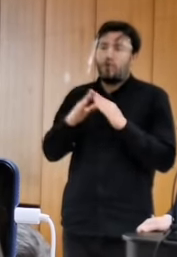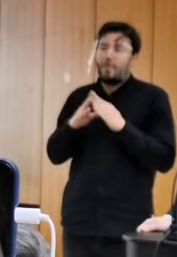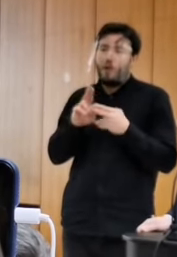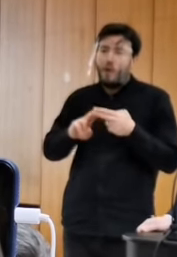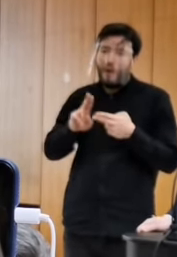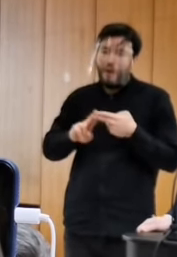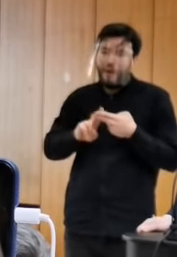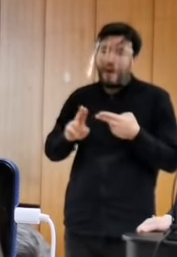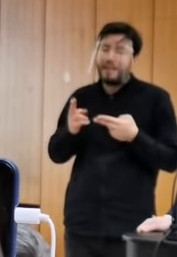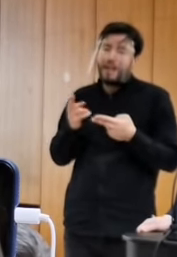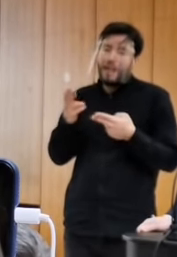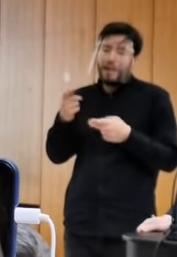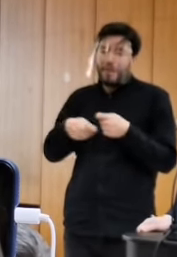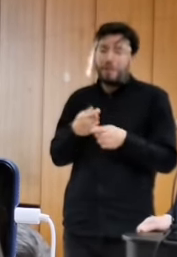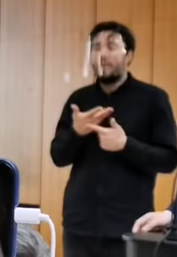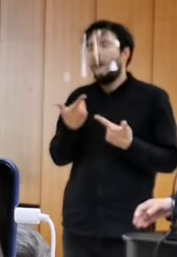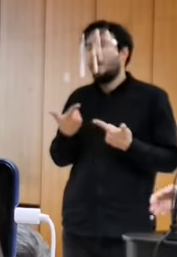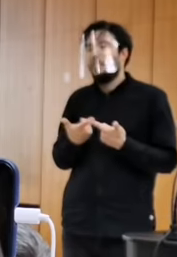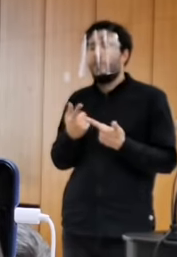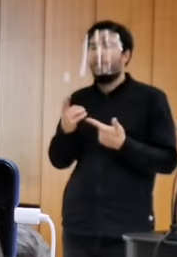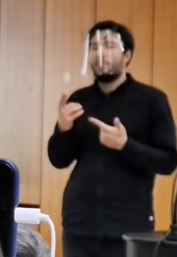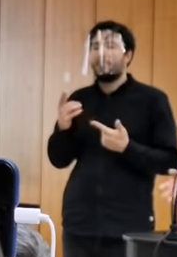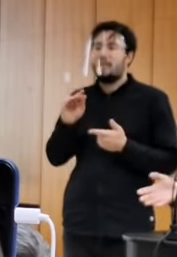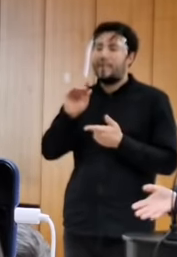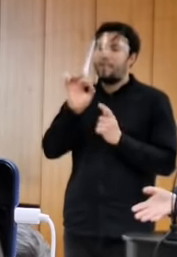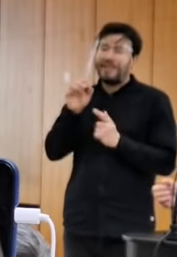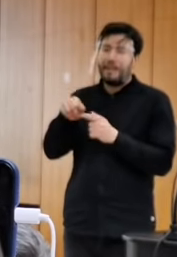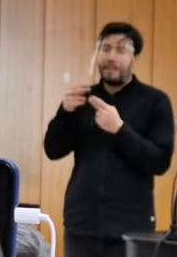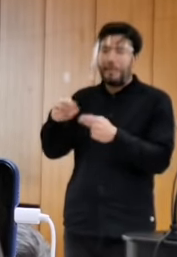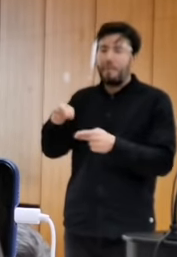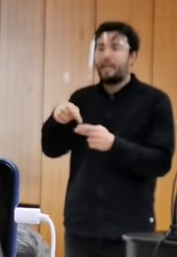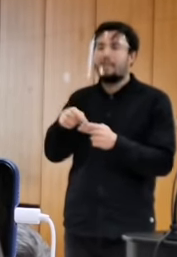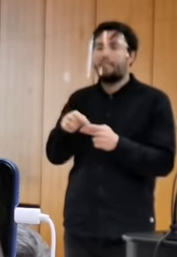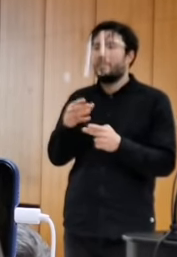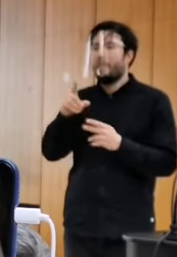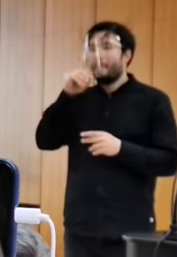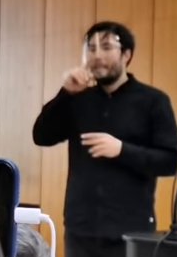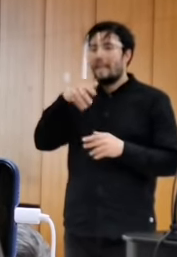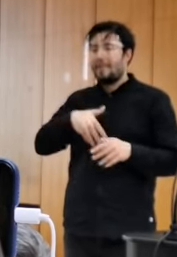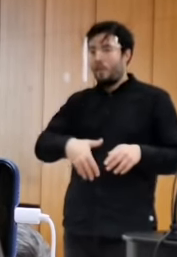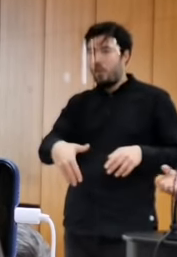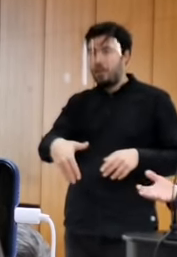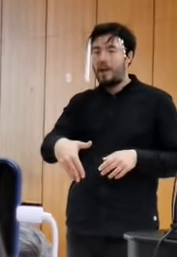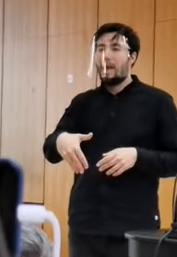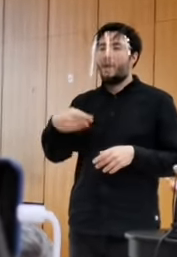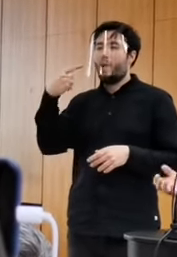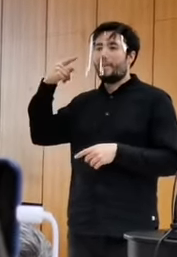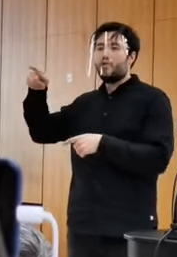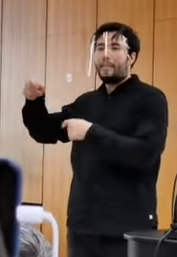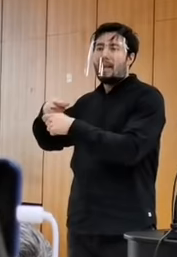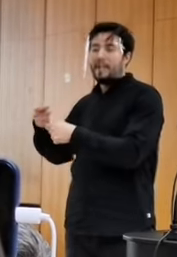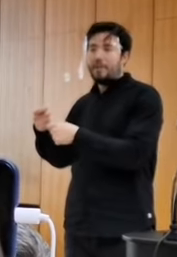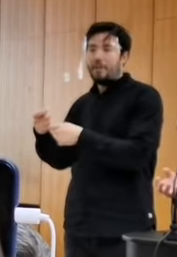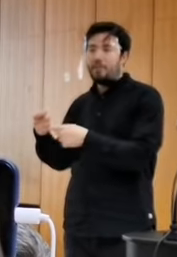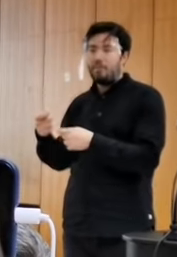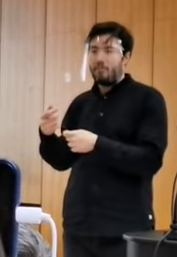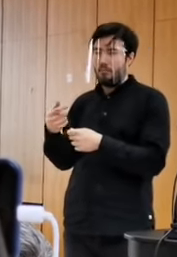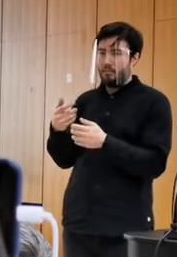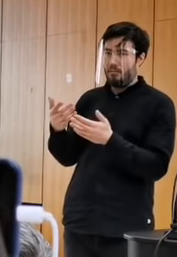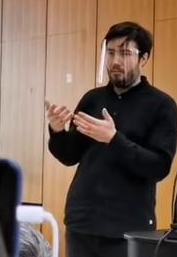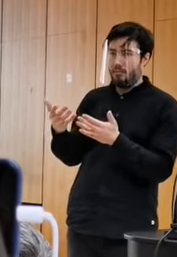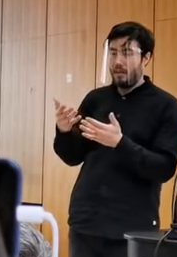Alebo sú tam individuálne prípady, kedy je matka napríklad tehotná, otec ide do práce, tak ako sa budeme na to pozerať, že to